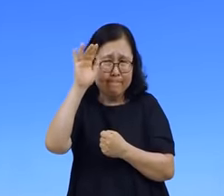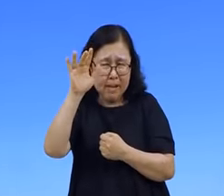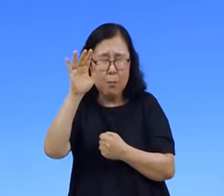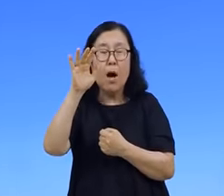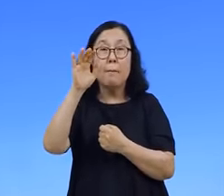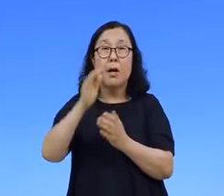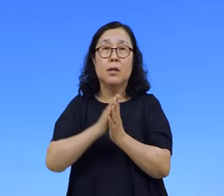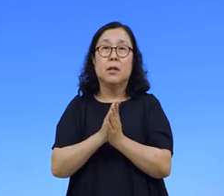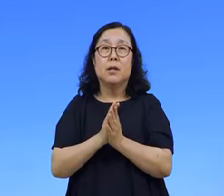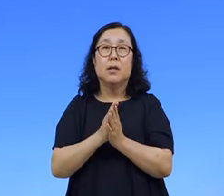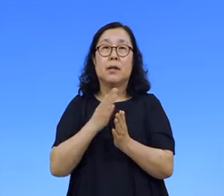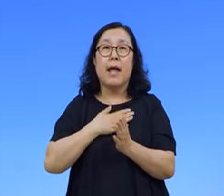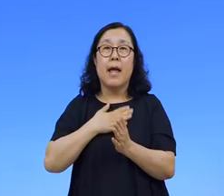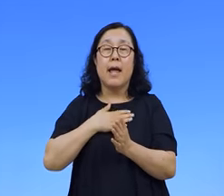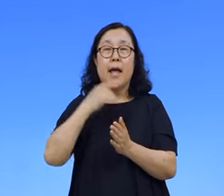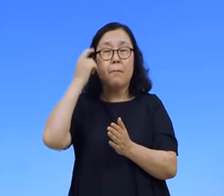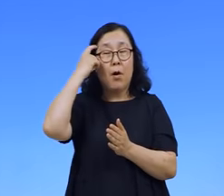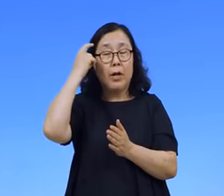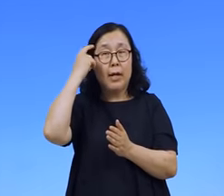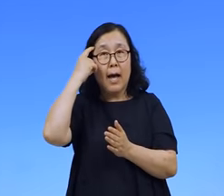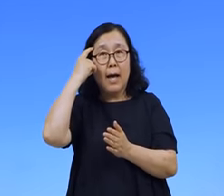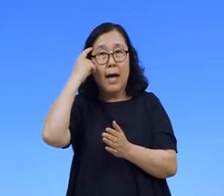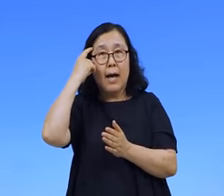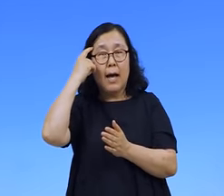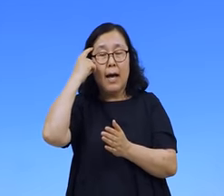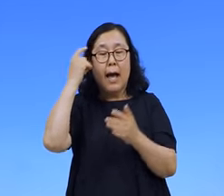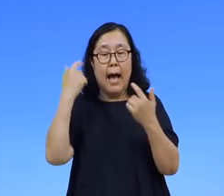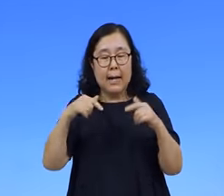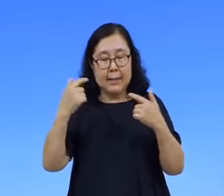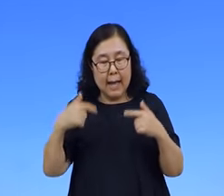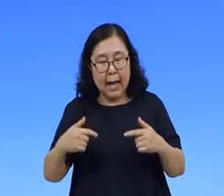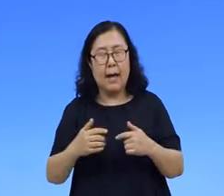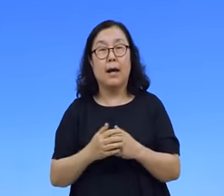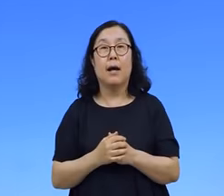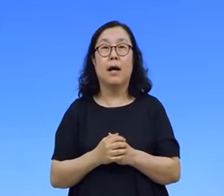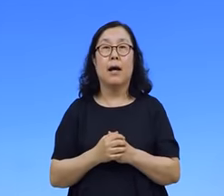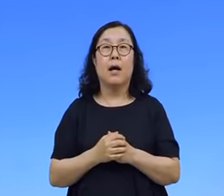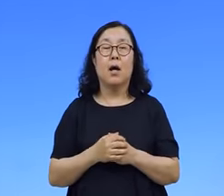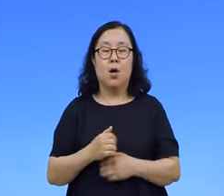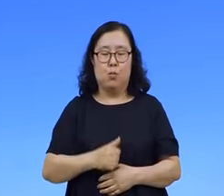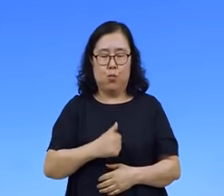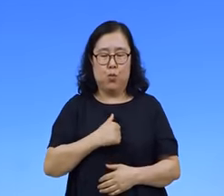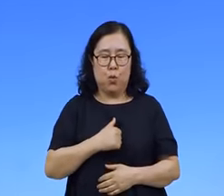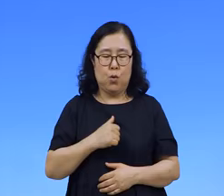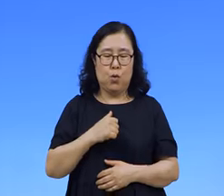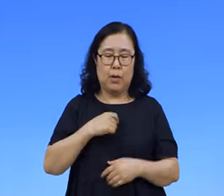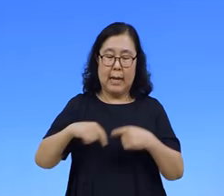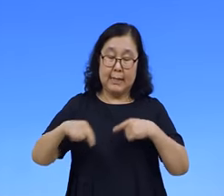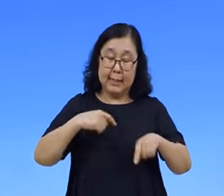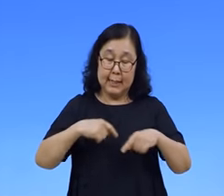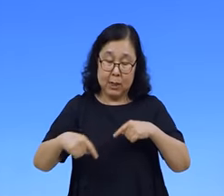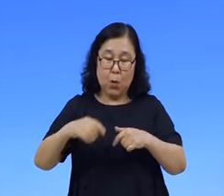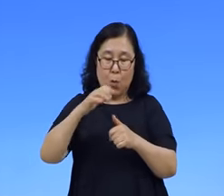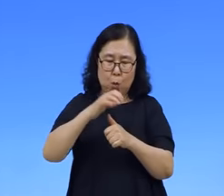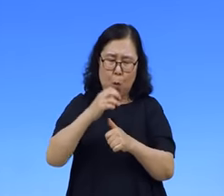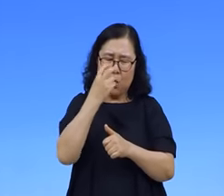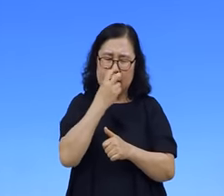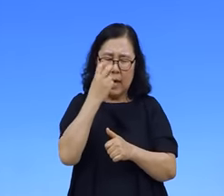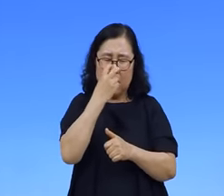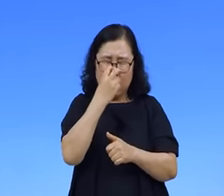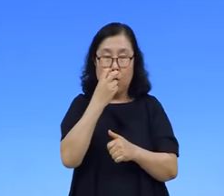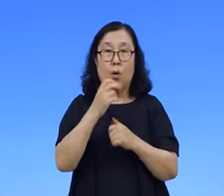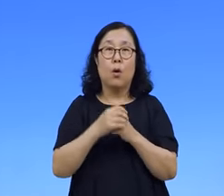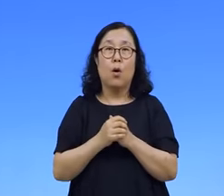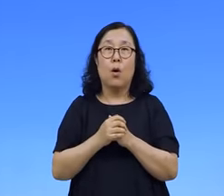어느 단계가 지나가면은 우리 뇌가 뭘 기억합니까? 늘 분노를 다스리고 분노를